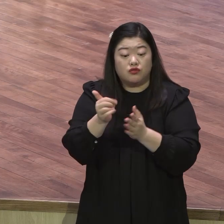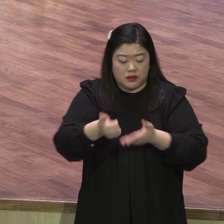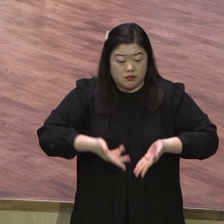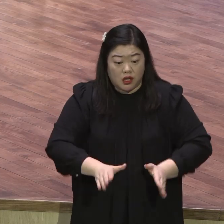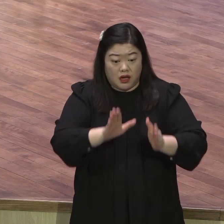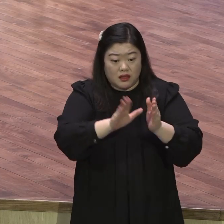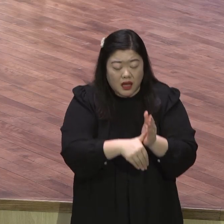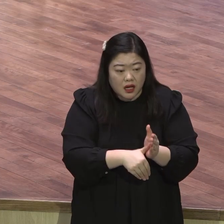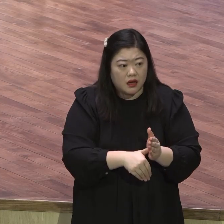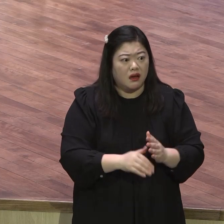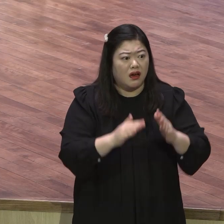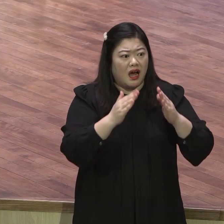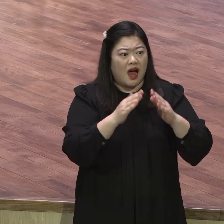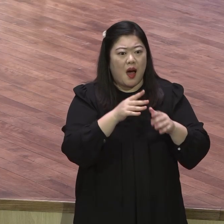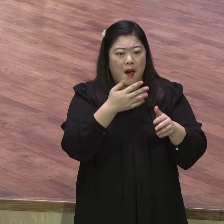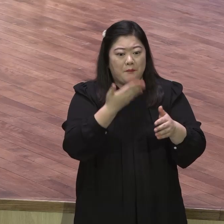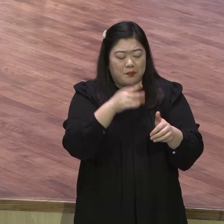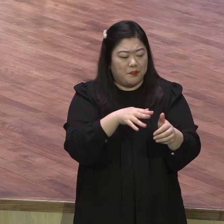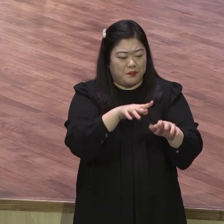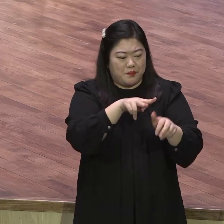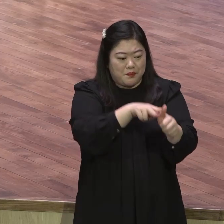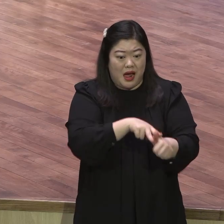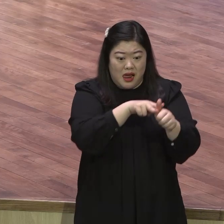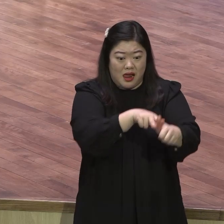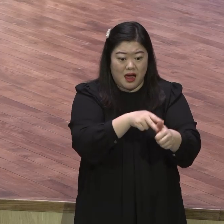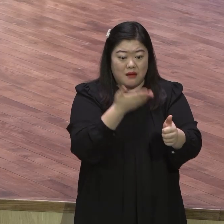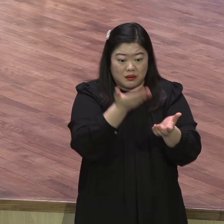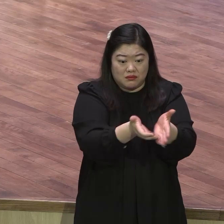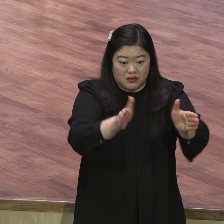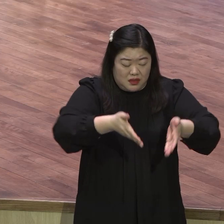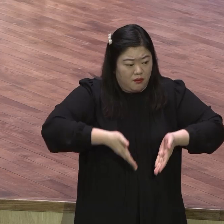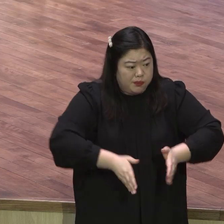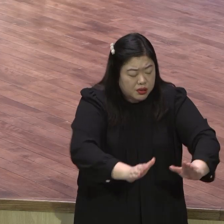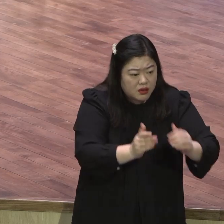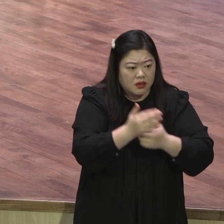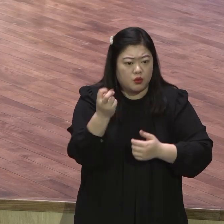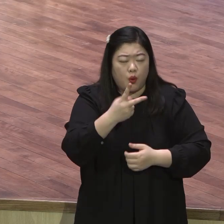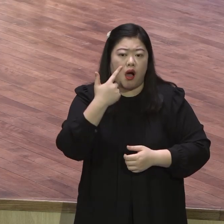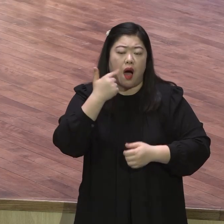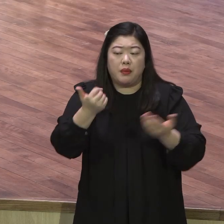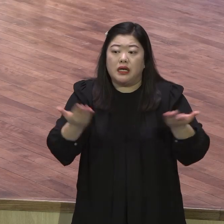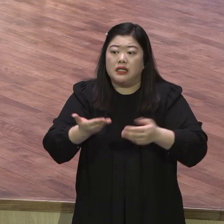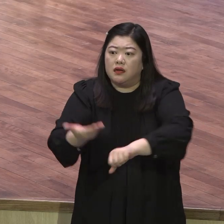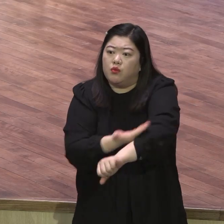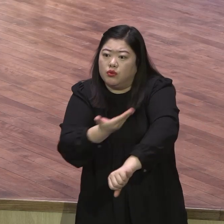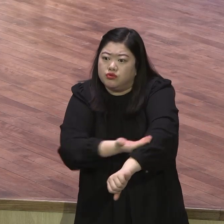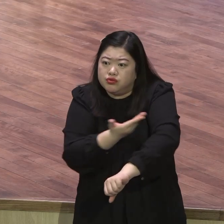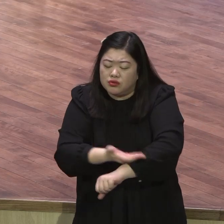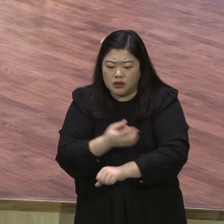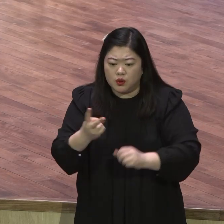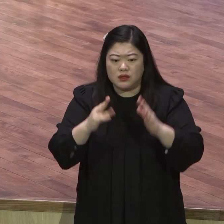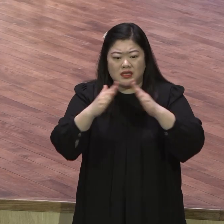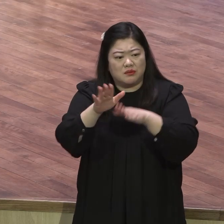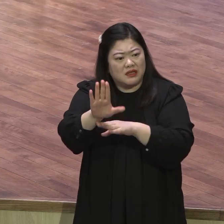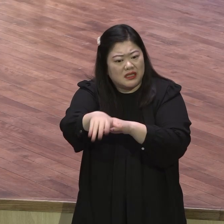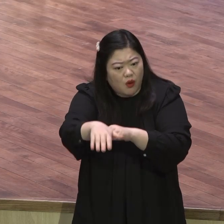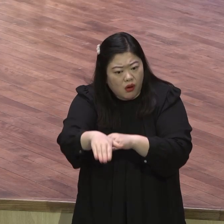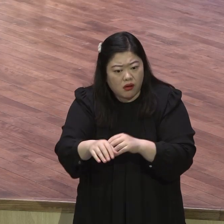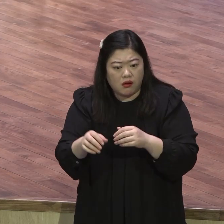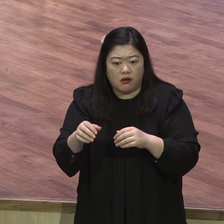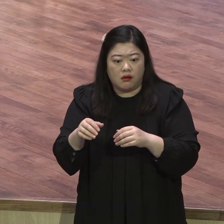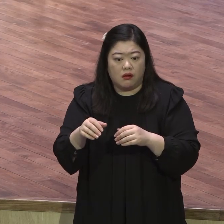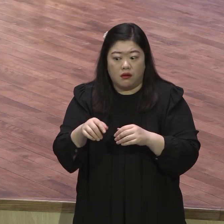30년 동안 기다렸다가 십자가 지시고 죽으시고 왜 그 과정을 거쳐야 되느냐 하나님의